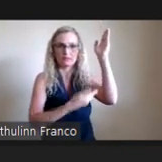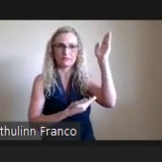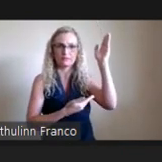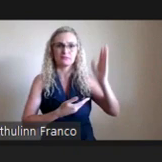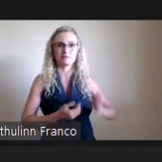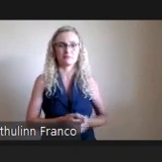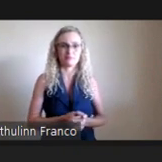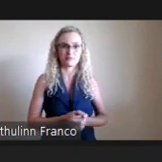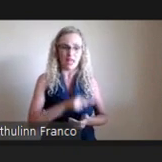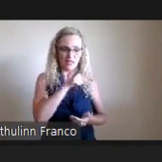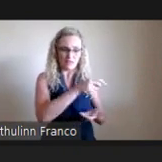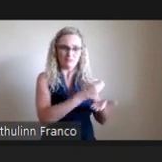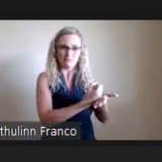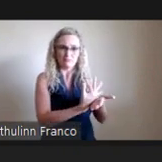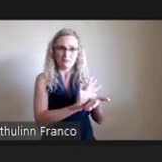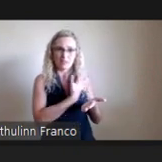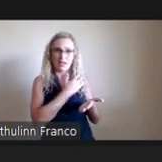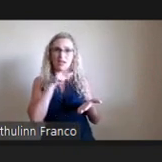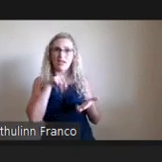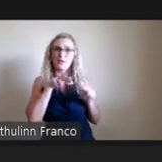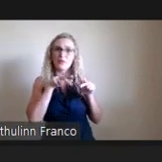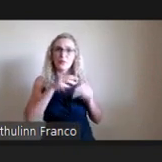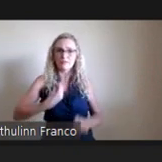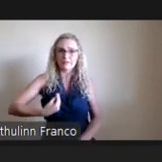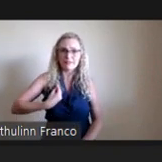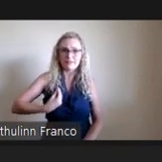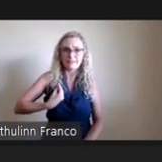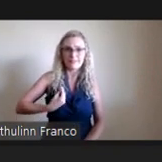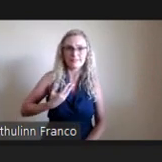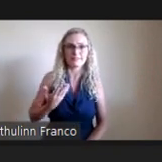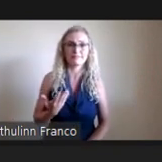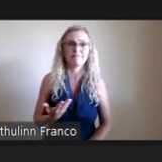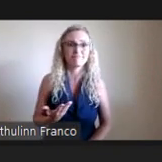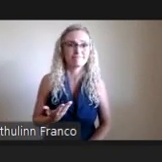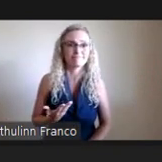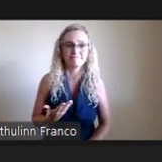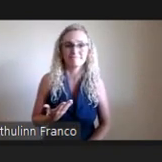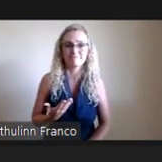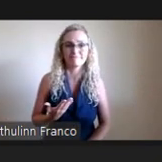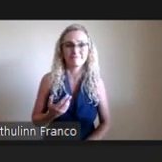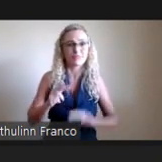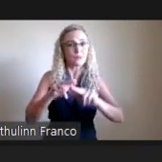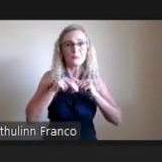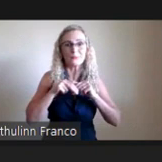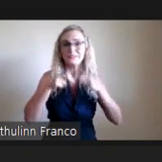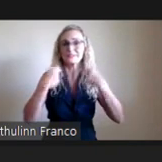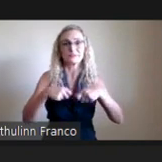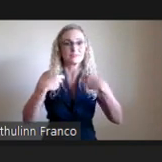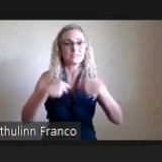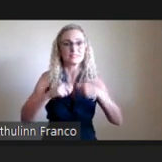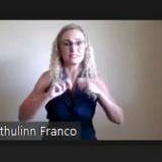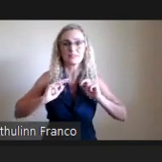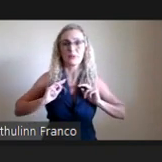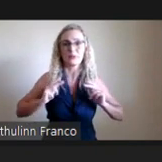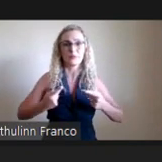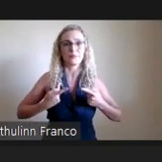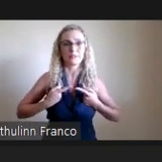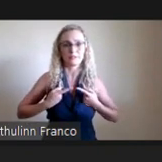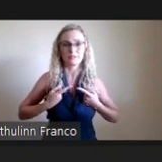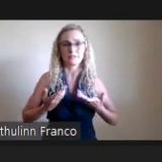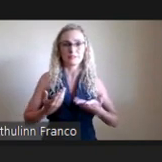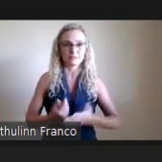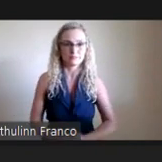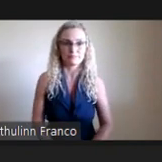Percebe? Por isso que o intérprete tem que ser uma pessoa humana, né? Carne e osso, os aplicativos nunca vão substituir.